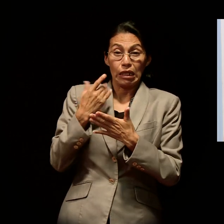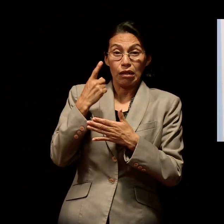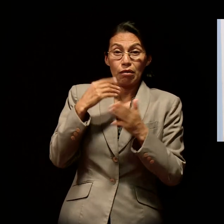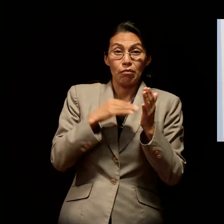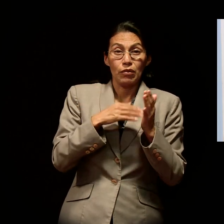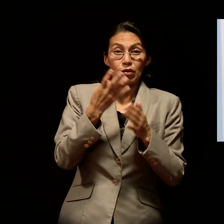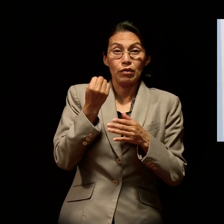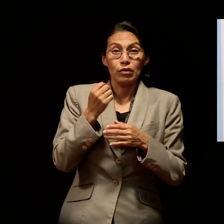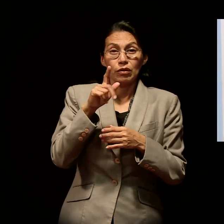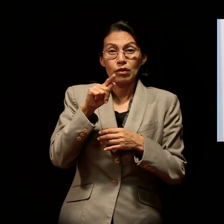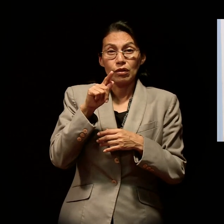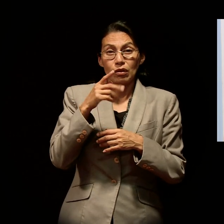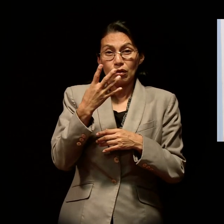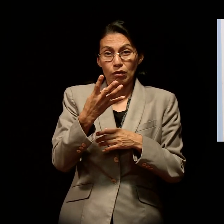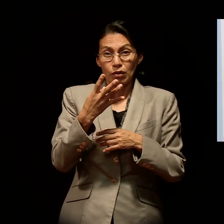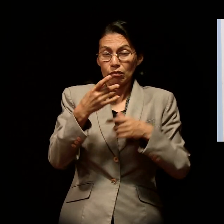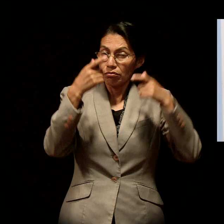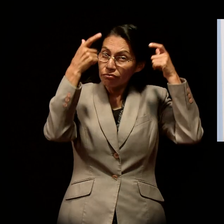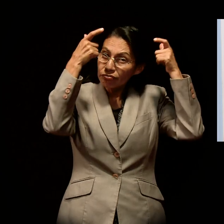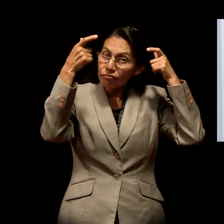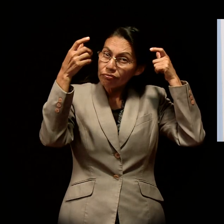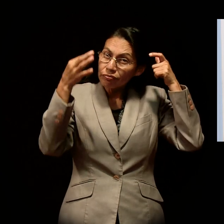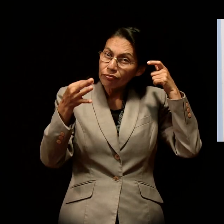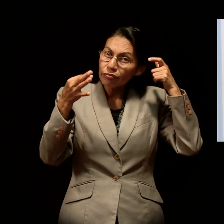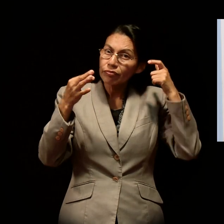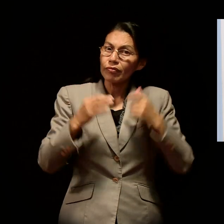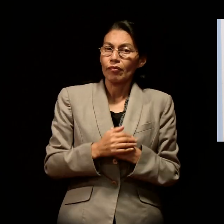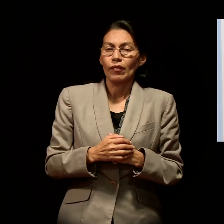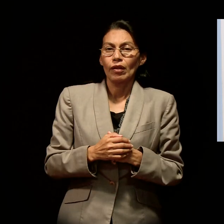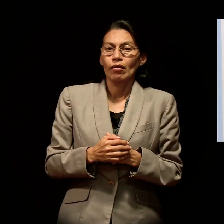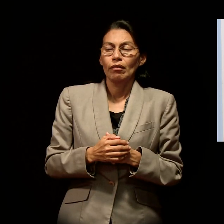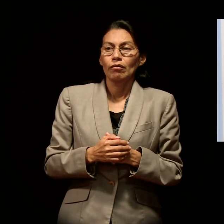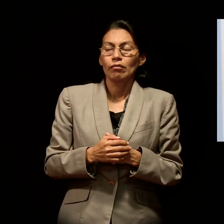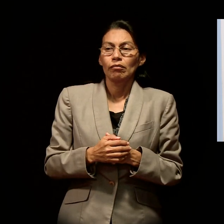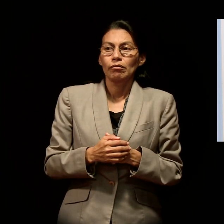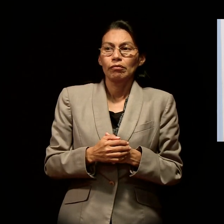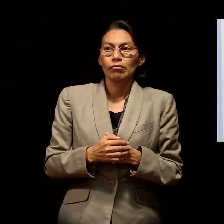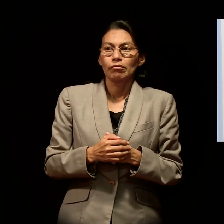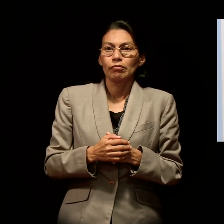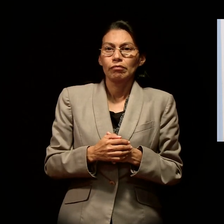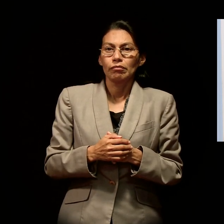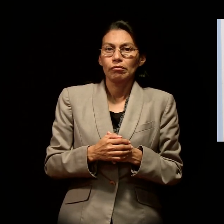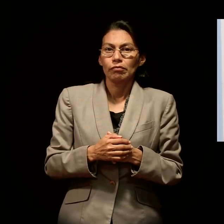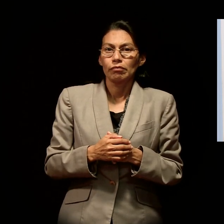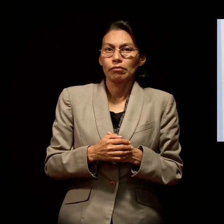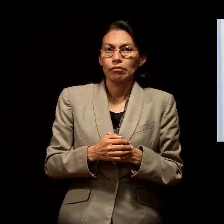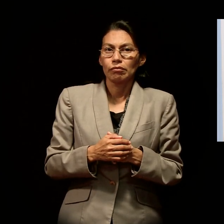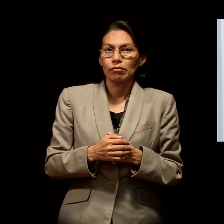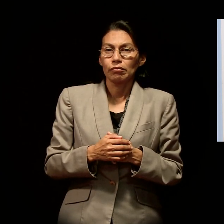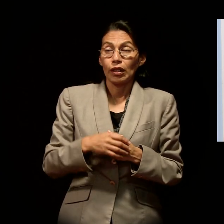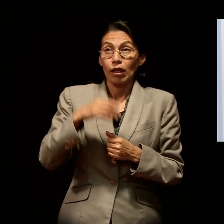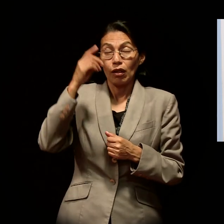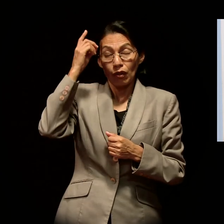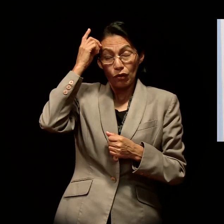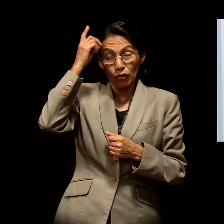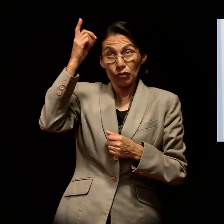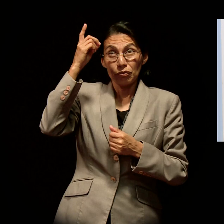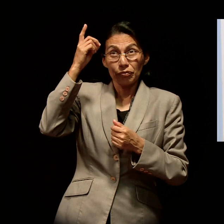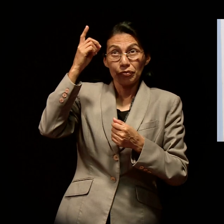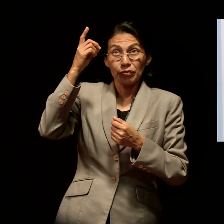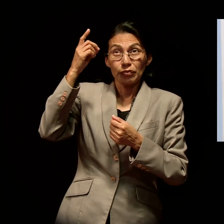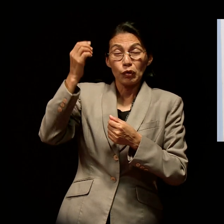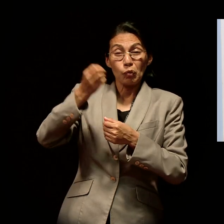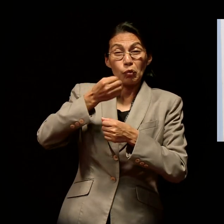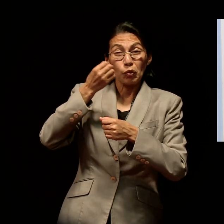graduamos en el 74 Y pues tuve el Grande honor que